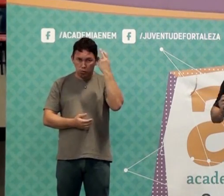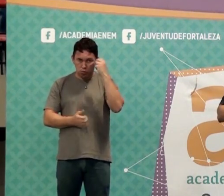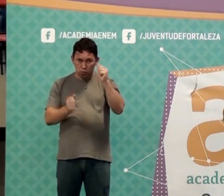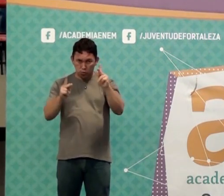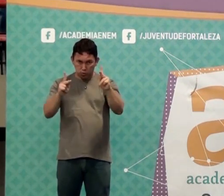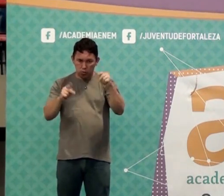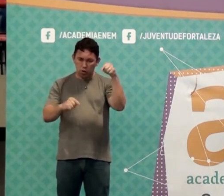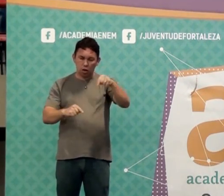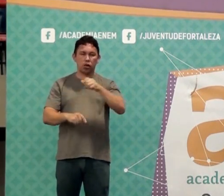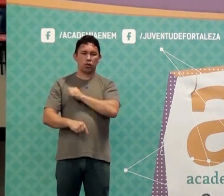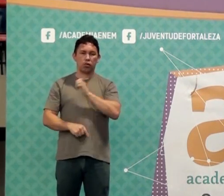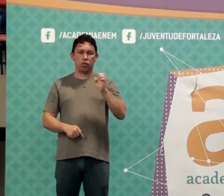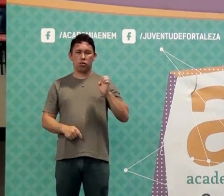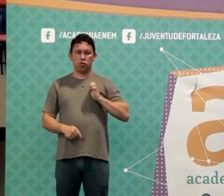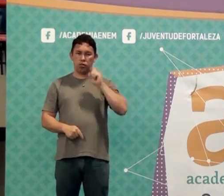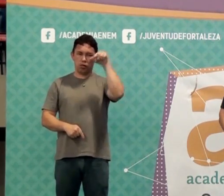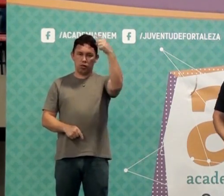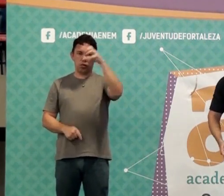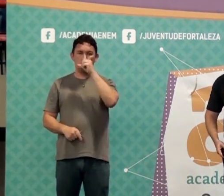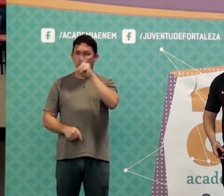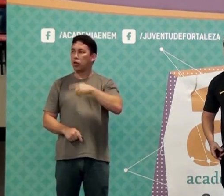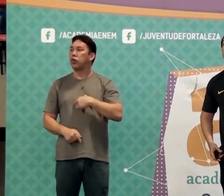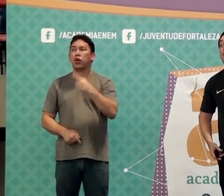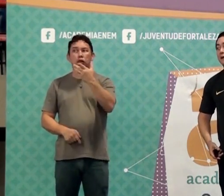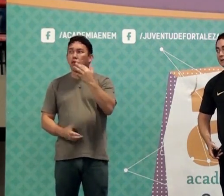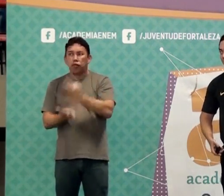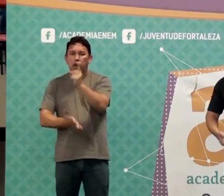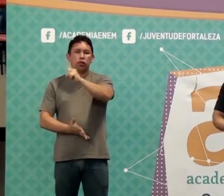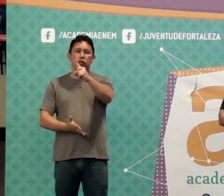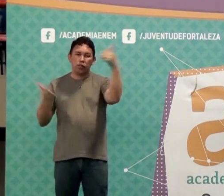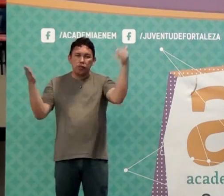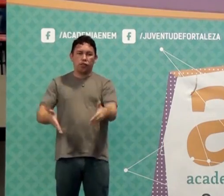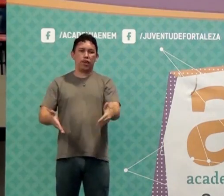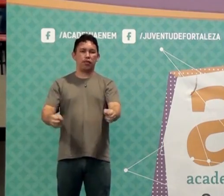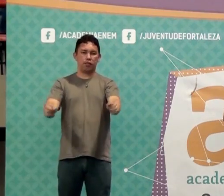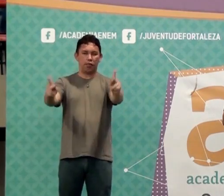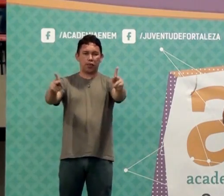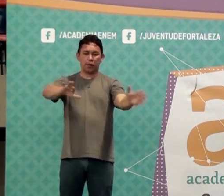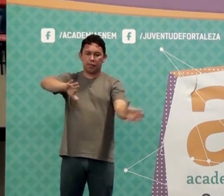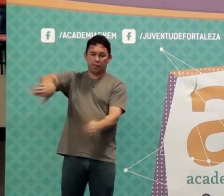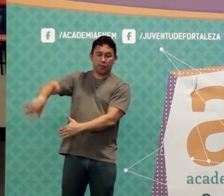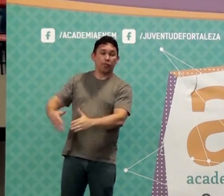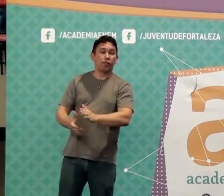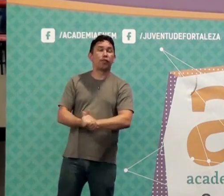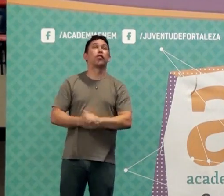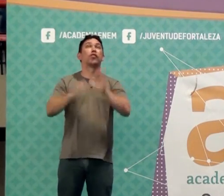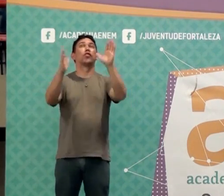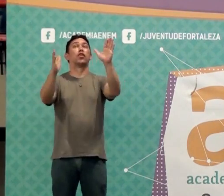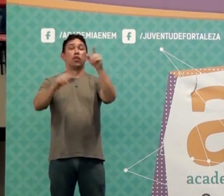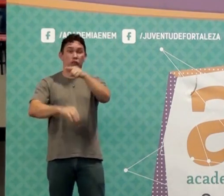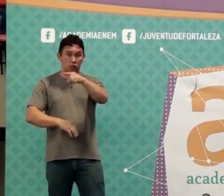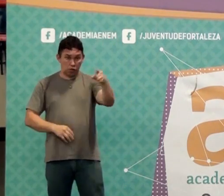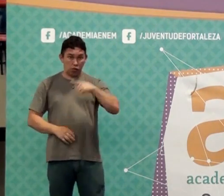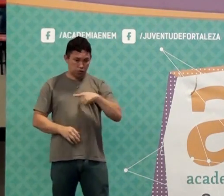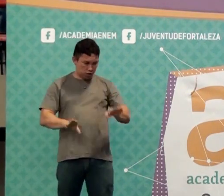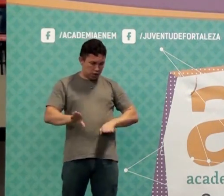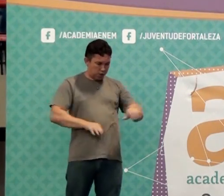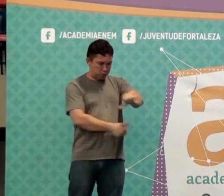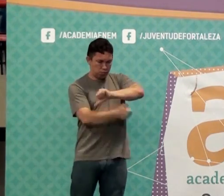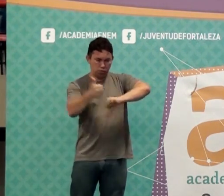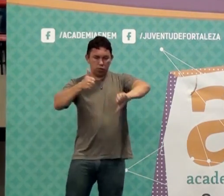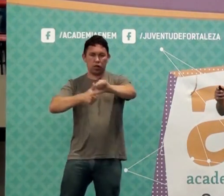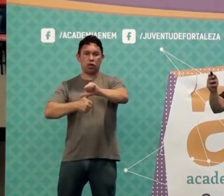Deixa aqui no Atapaué. Relação de suzerania e vassalagem. Guarde aqui numa vasilha, ó. O menino servo, ele vai ficar